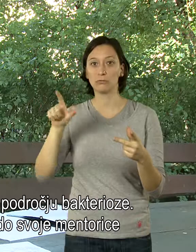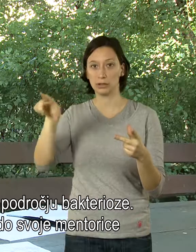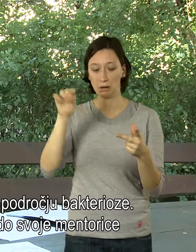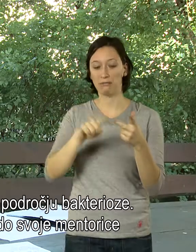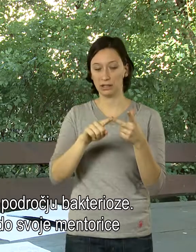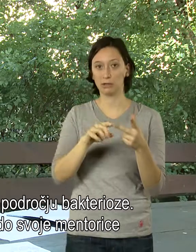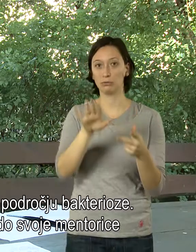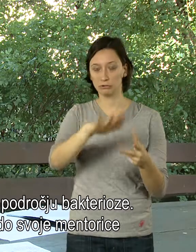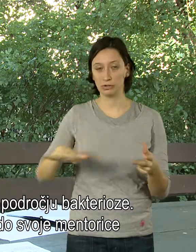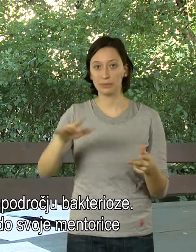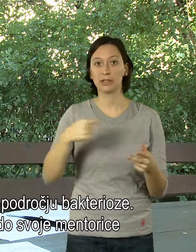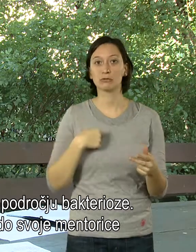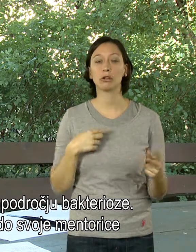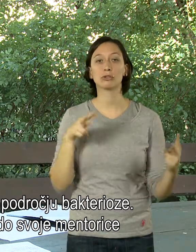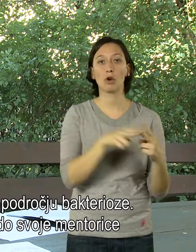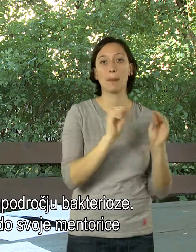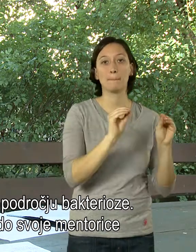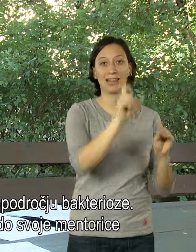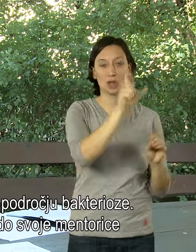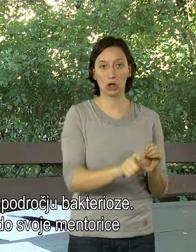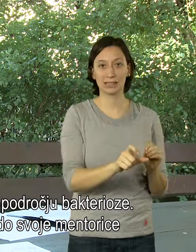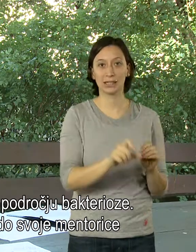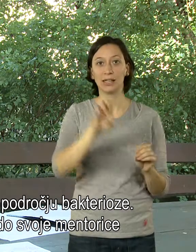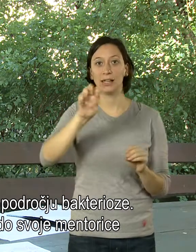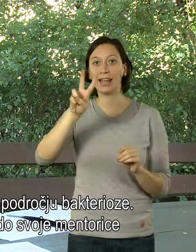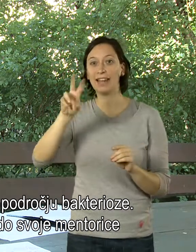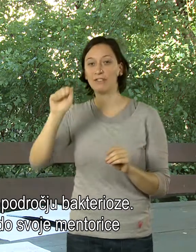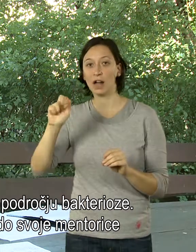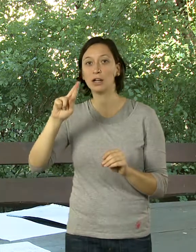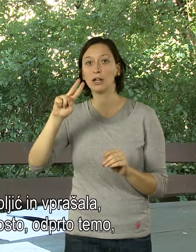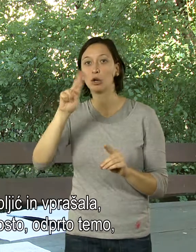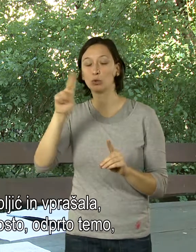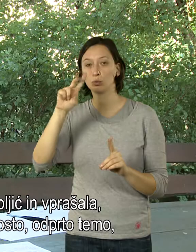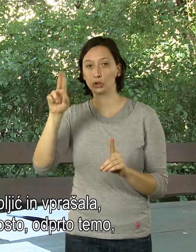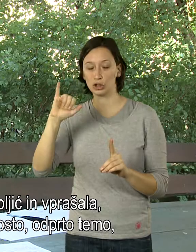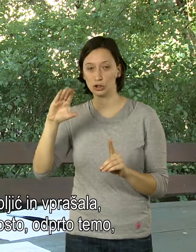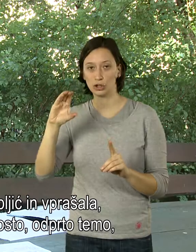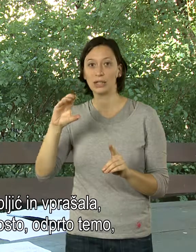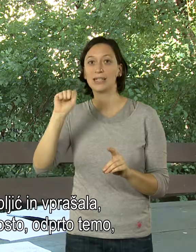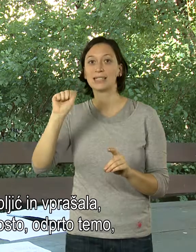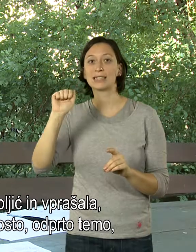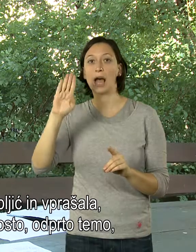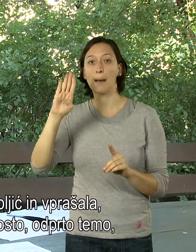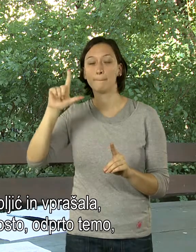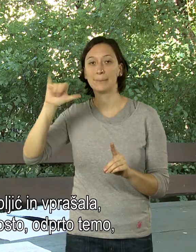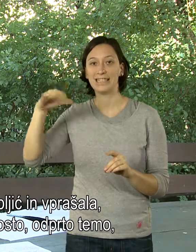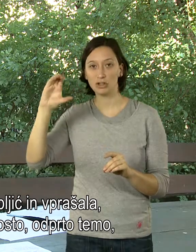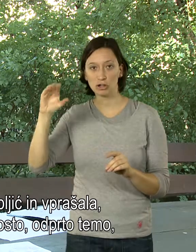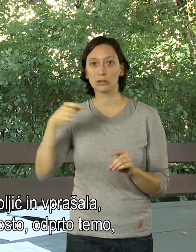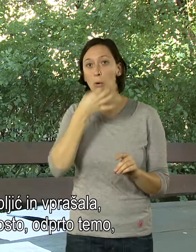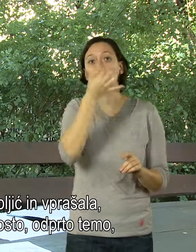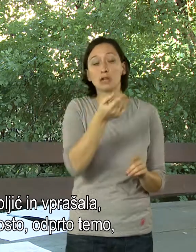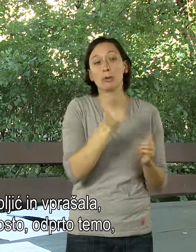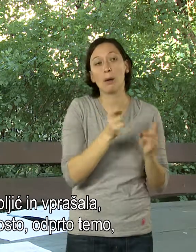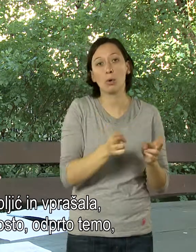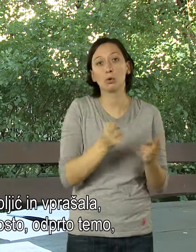področju bakterioze. In tako sem jaz stopila do svoje mentorice Eve Rudiš Sablič in sem me